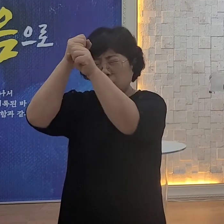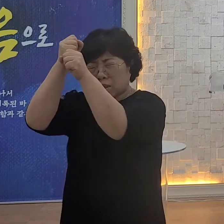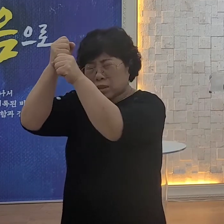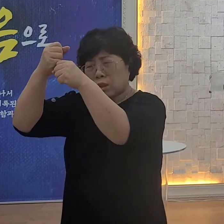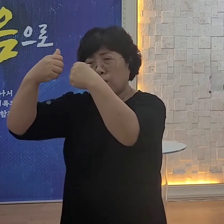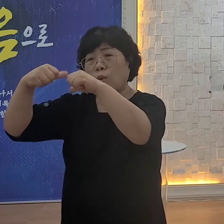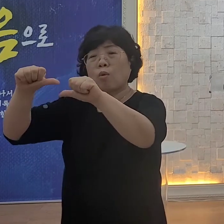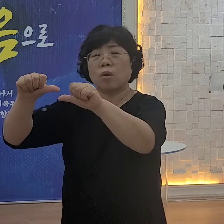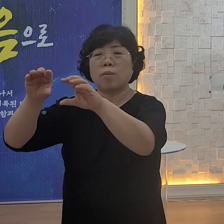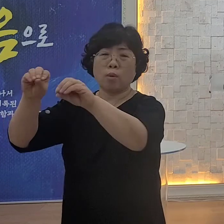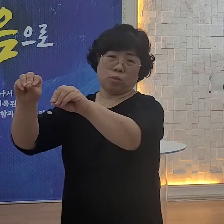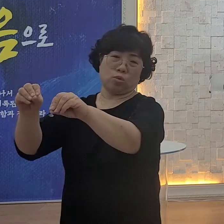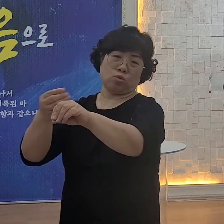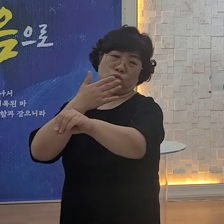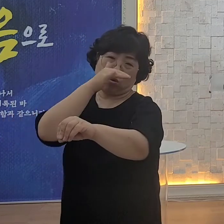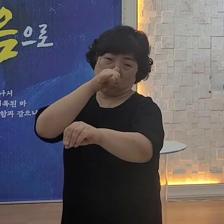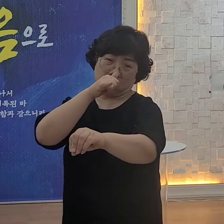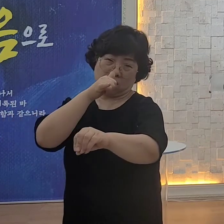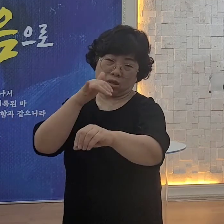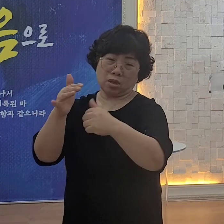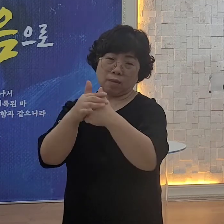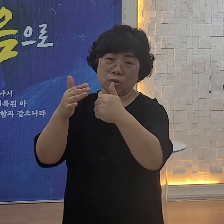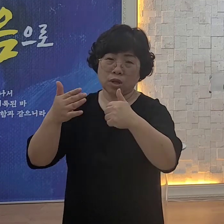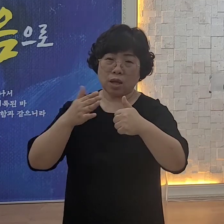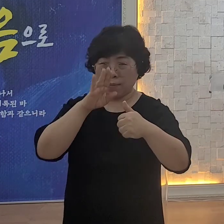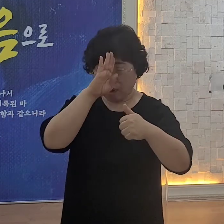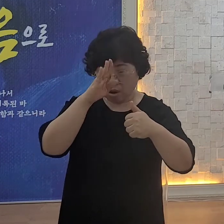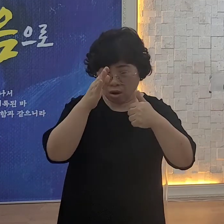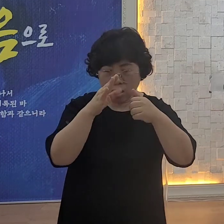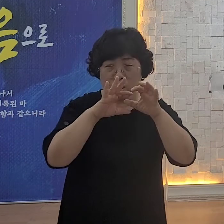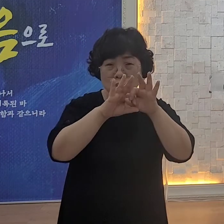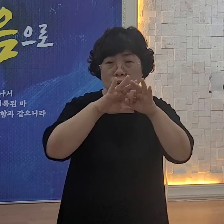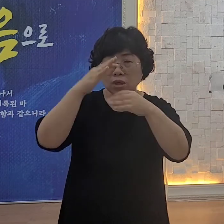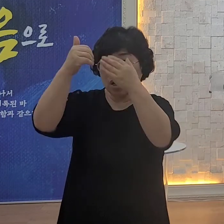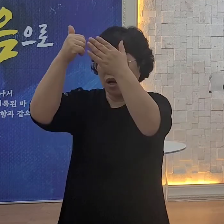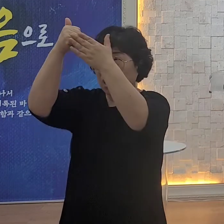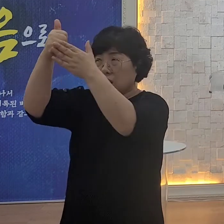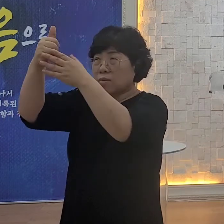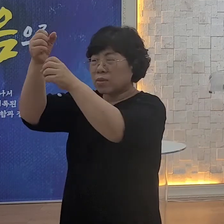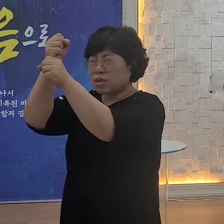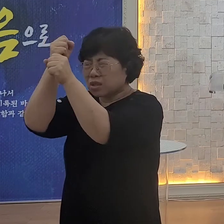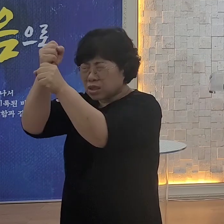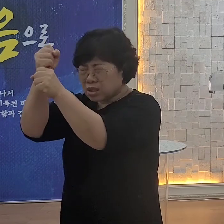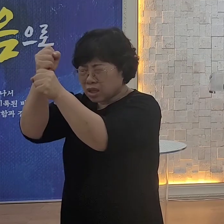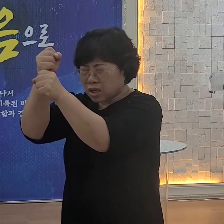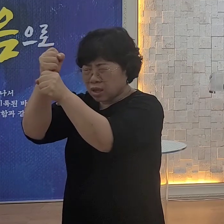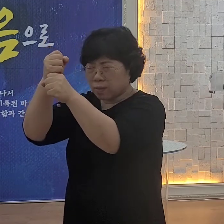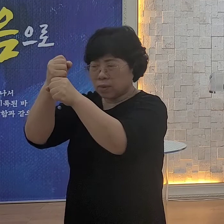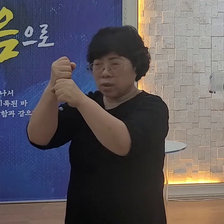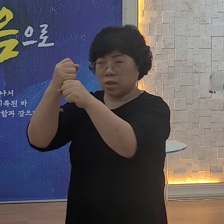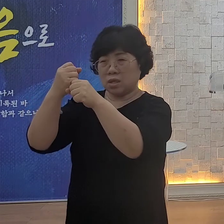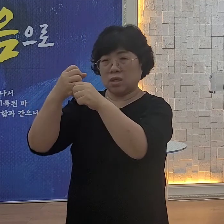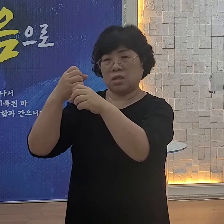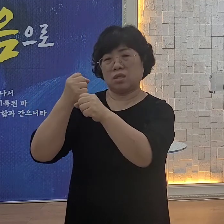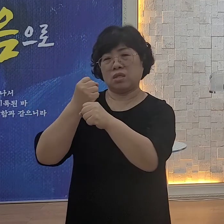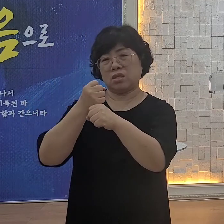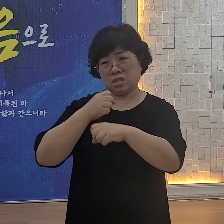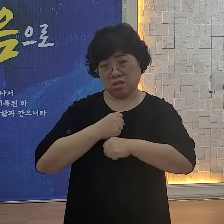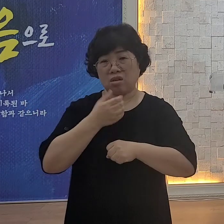그 약함 때문에 주님을 더 의지하는 능력이 된다라는 그 사실을 바울이 깨닫게 된 그